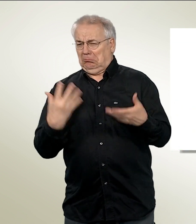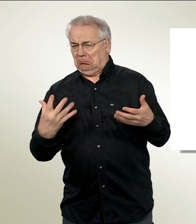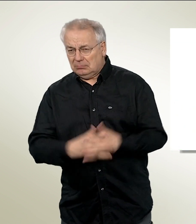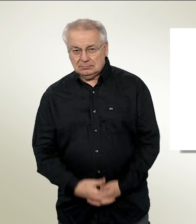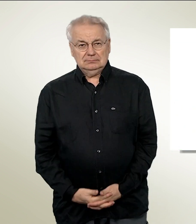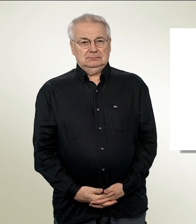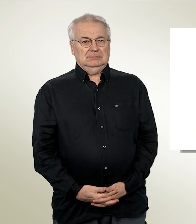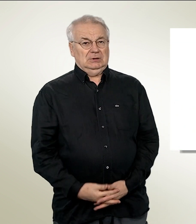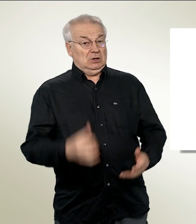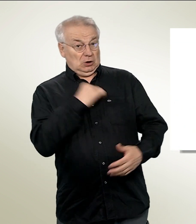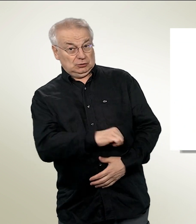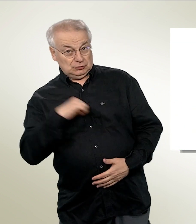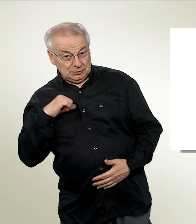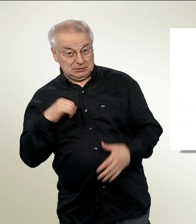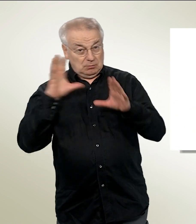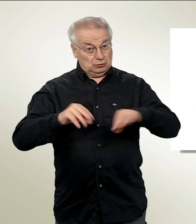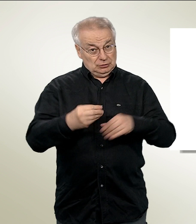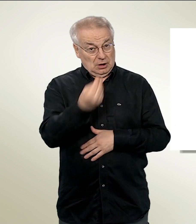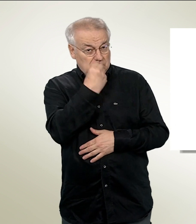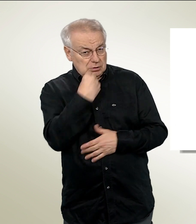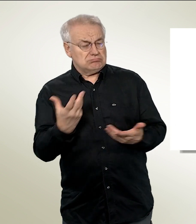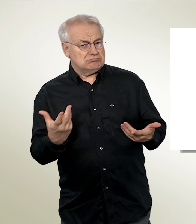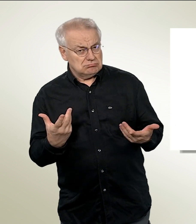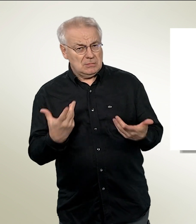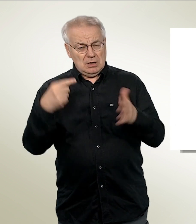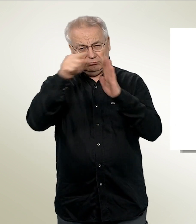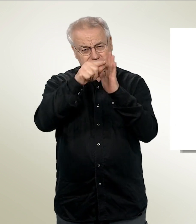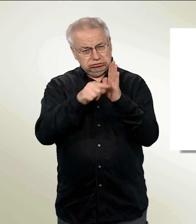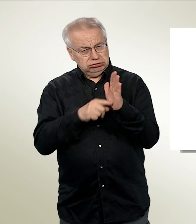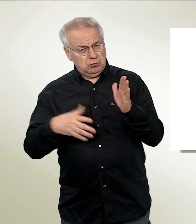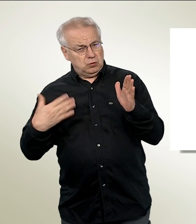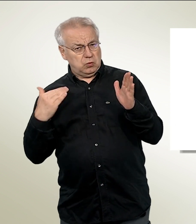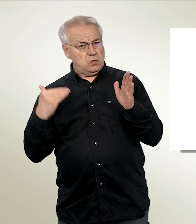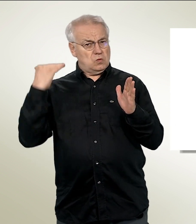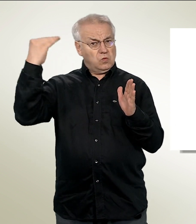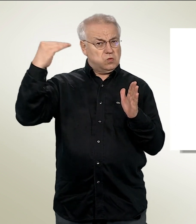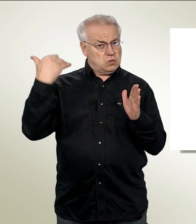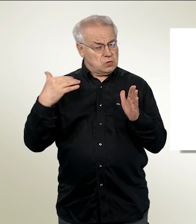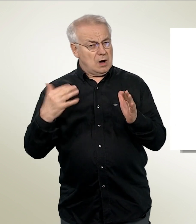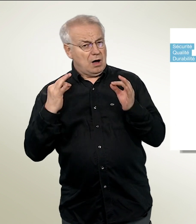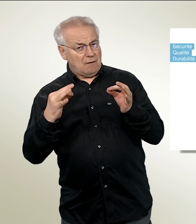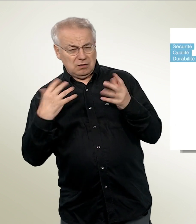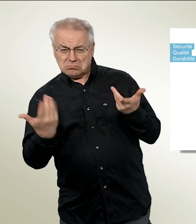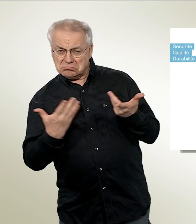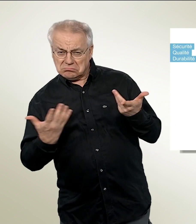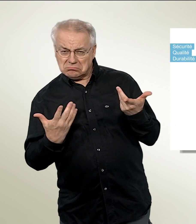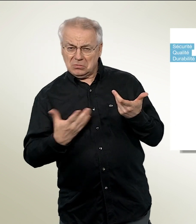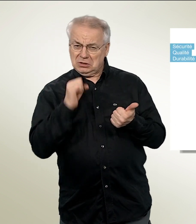détail? En Suisse, la production de denrées alimentaires doit remplir des exigences élevées, notamment en ce qui concerne la sécurité,